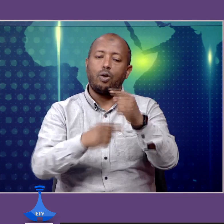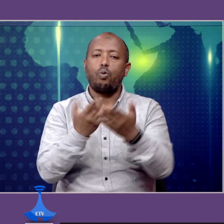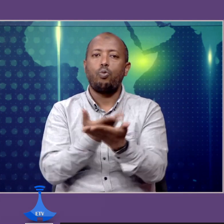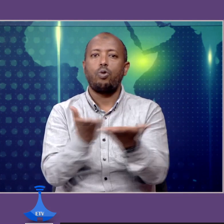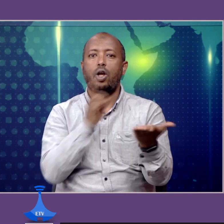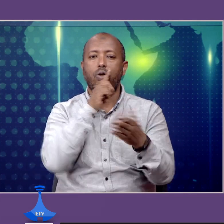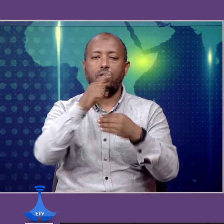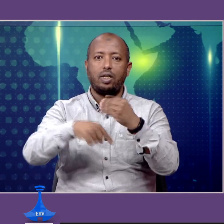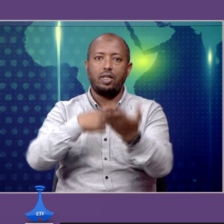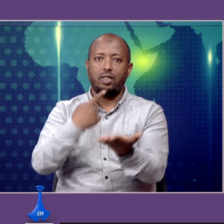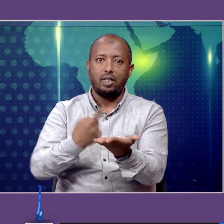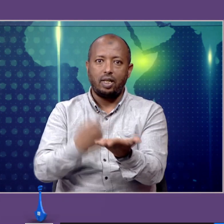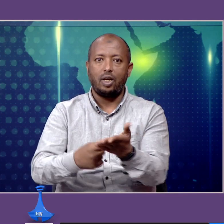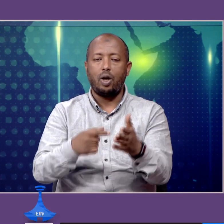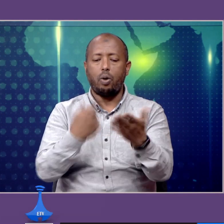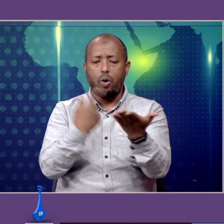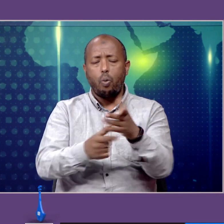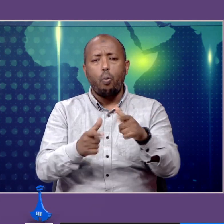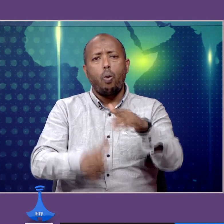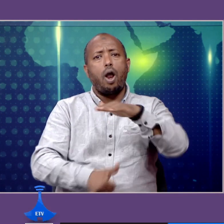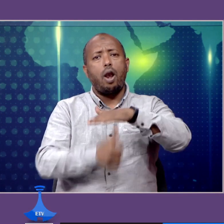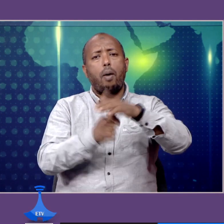ስለዚህ አንዱ ይሄ በስፋት